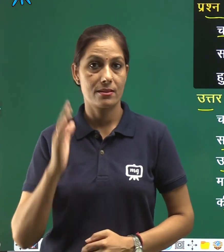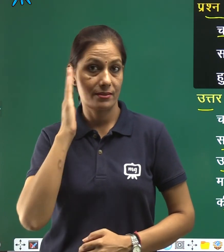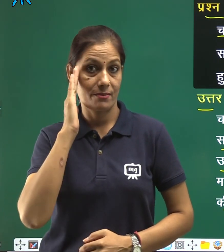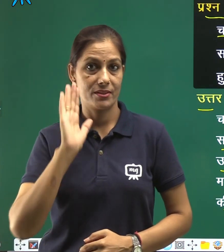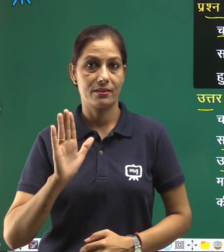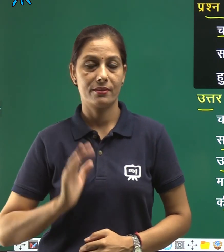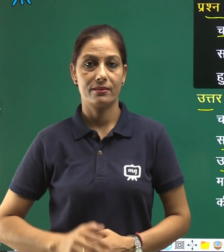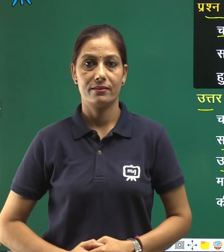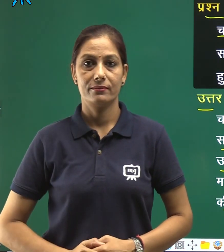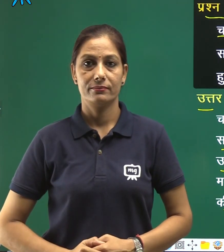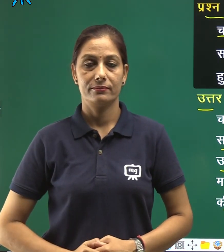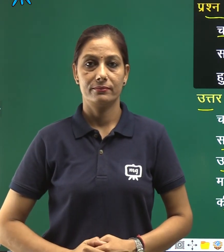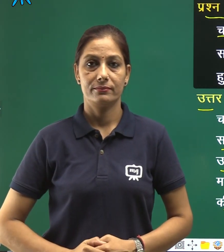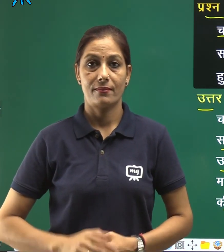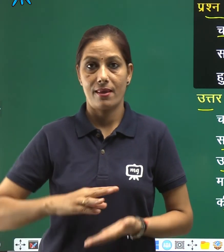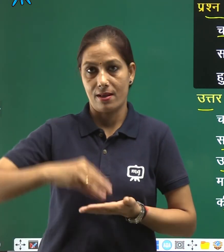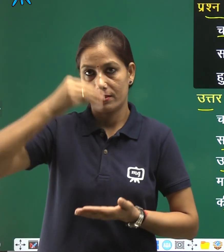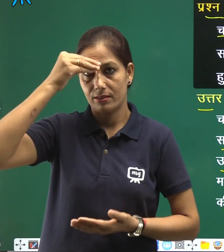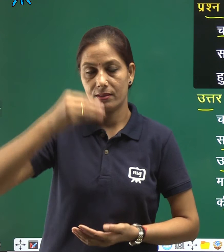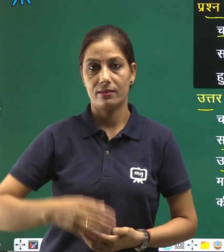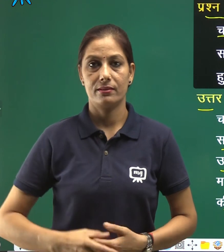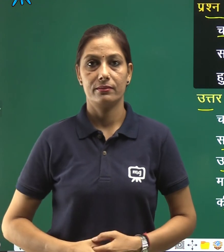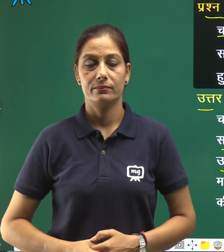समझें, याद करें